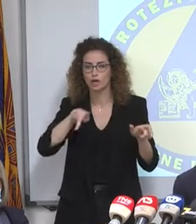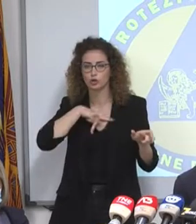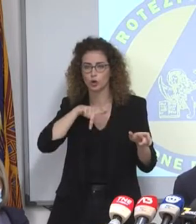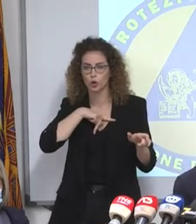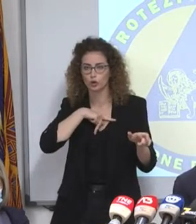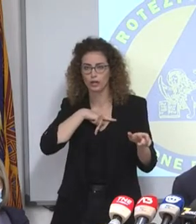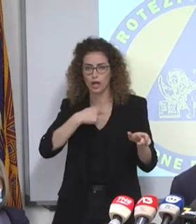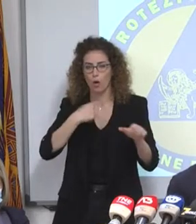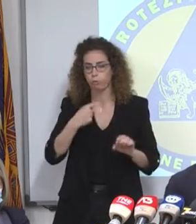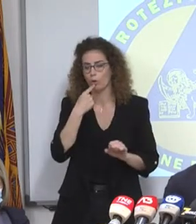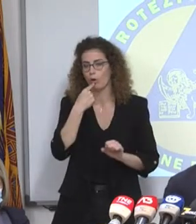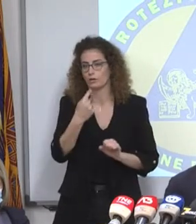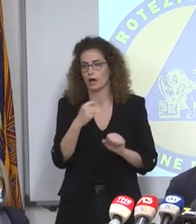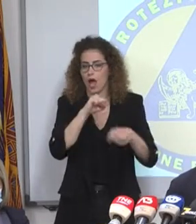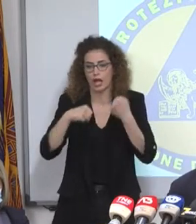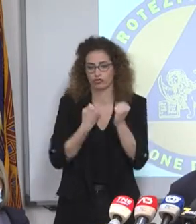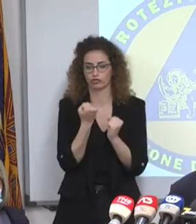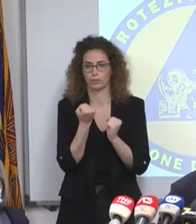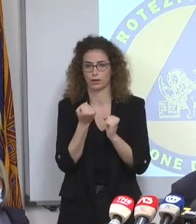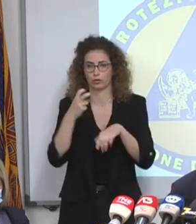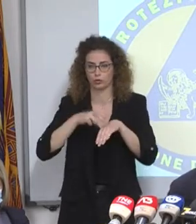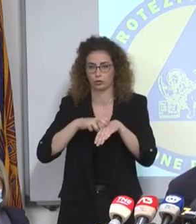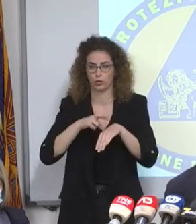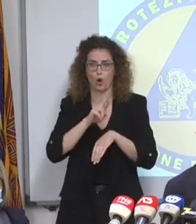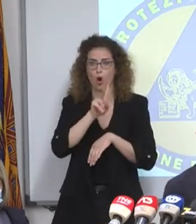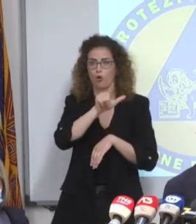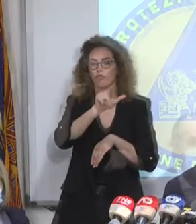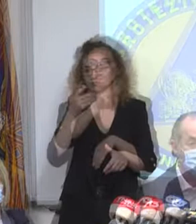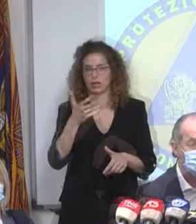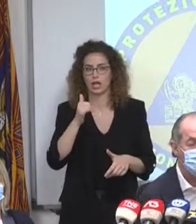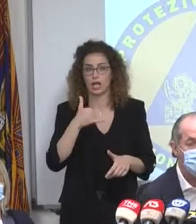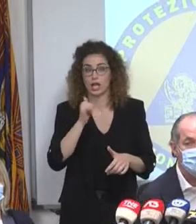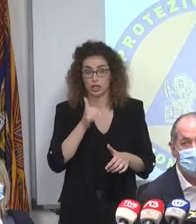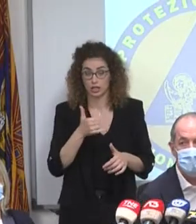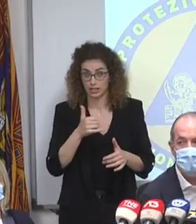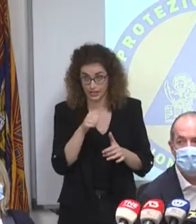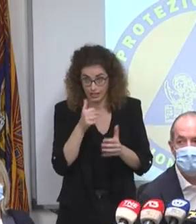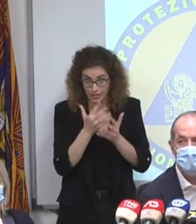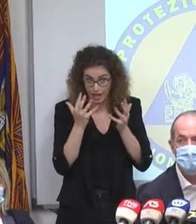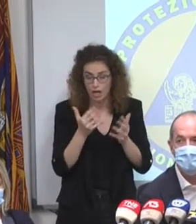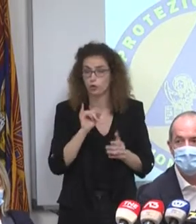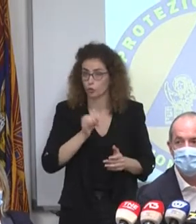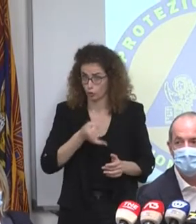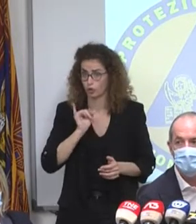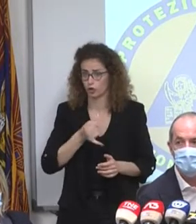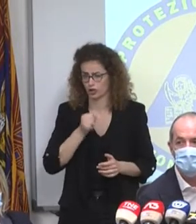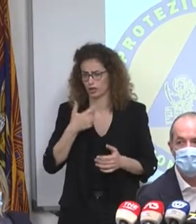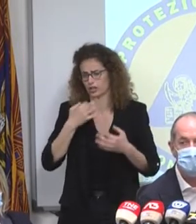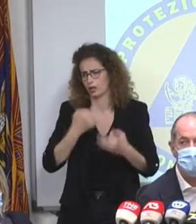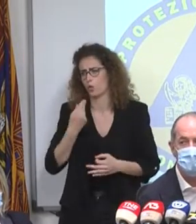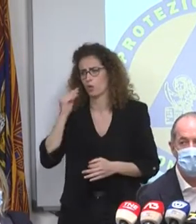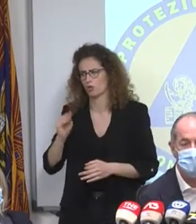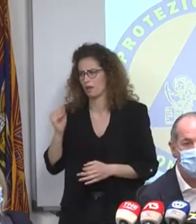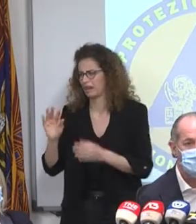sull'atteggiamento di un primario di flor perché non sono tutte attività che non mi competono certamente le chiederemo cosa intendeva dire perché lo